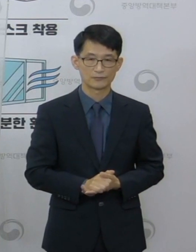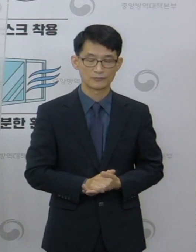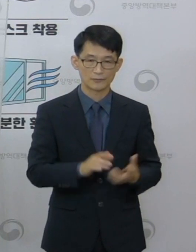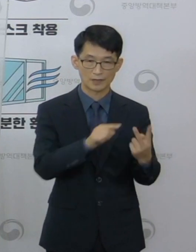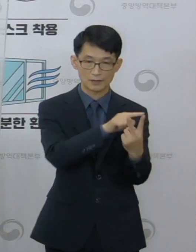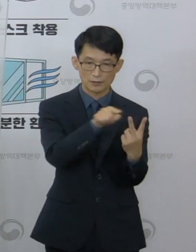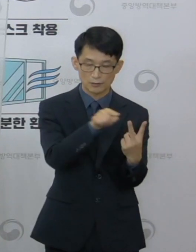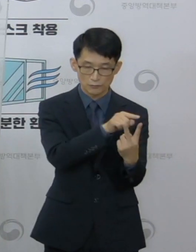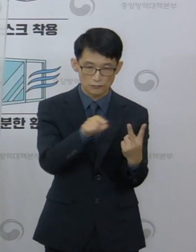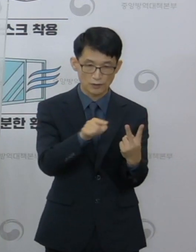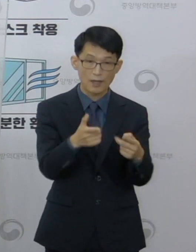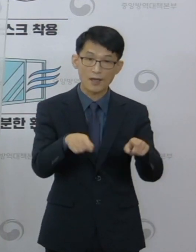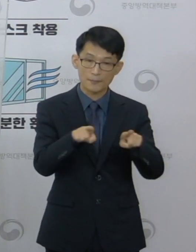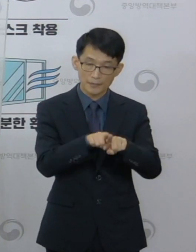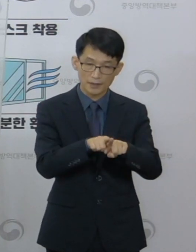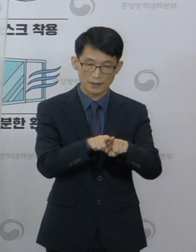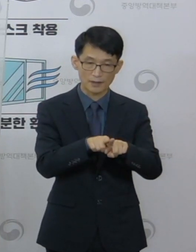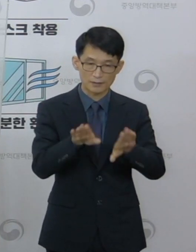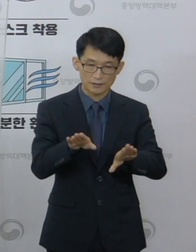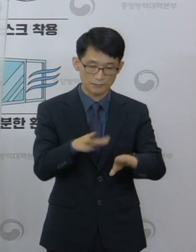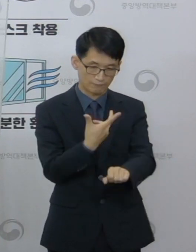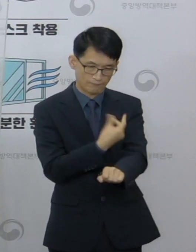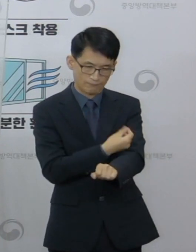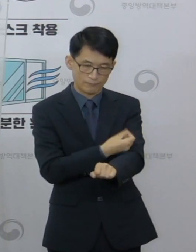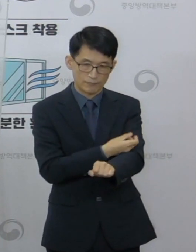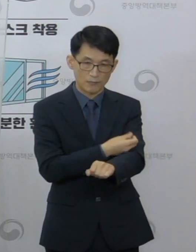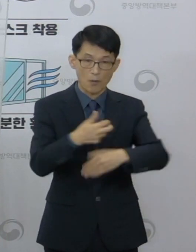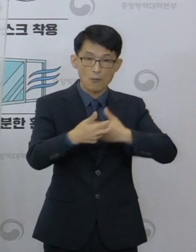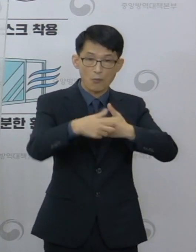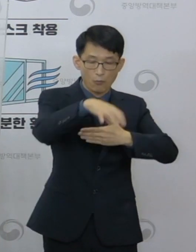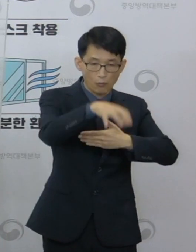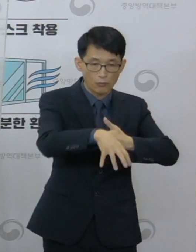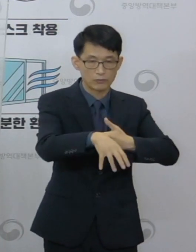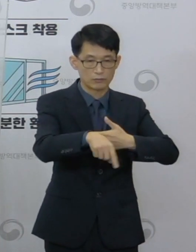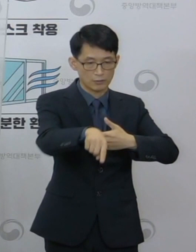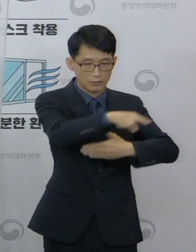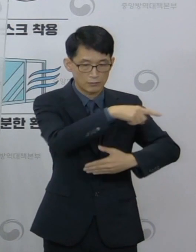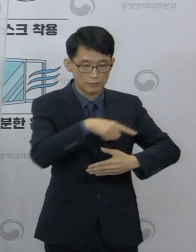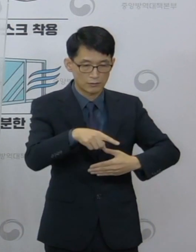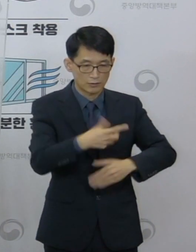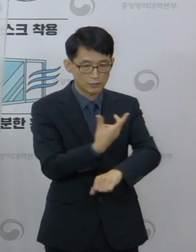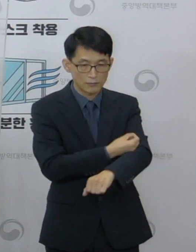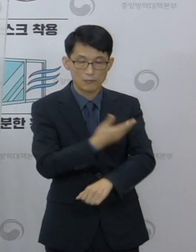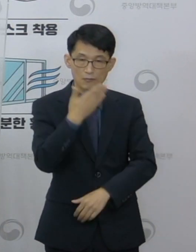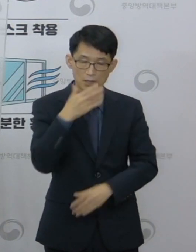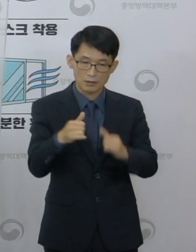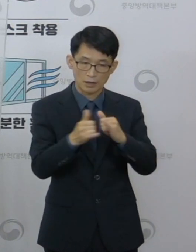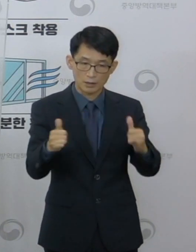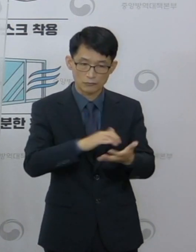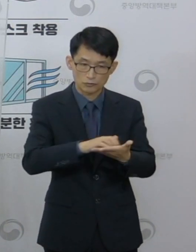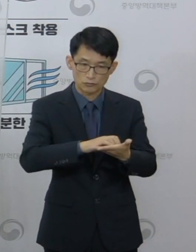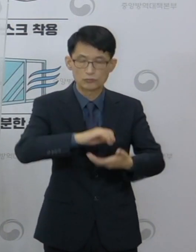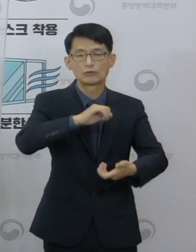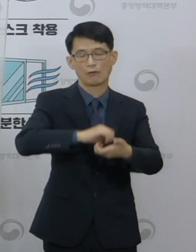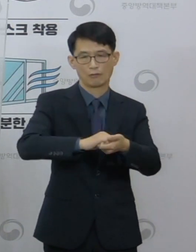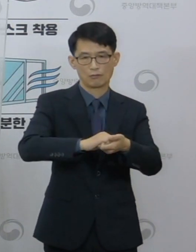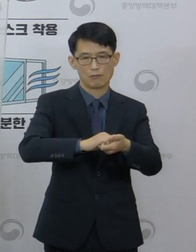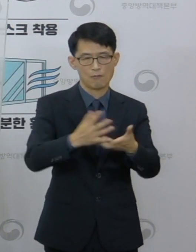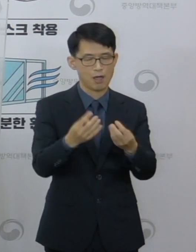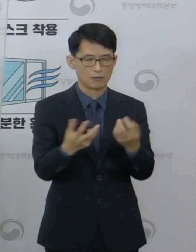예방접종이 함께 진행되면서 의료 기간별로 접종 가능 인원이 제한될 수 있으니